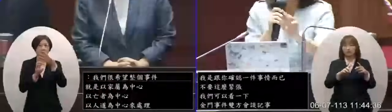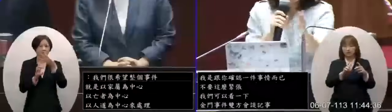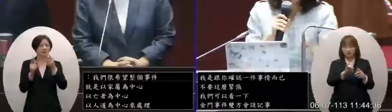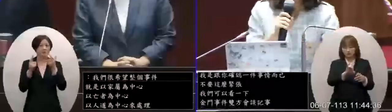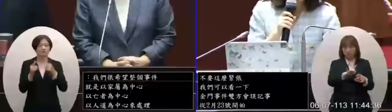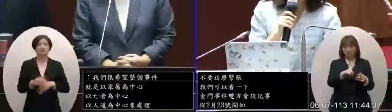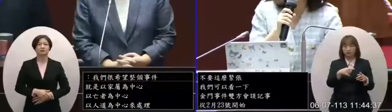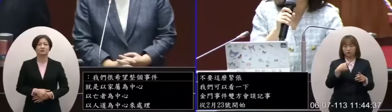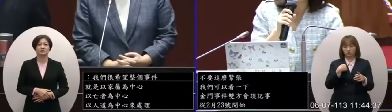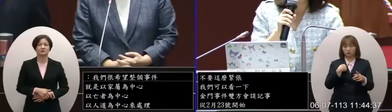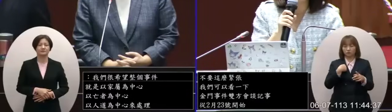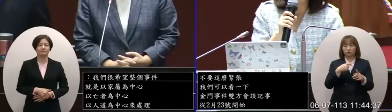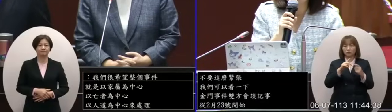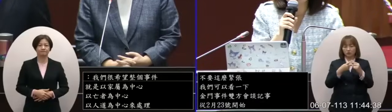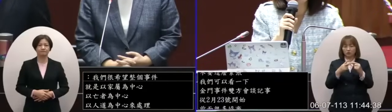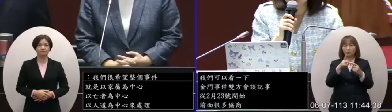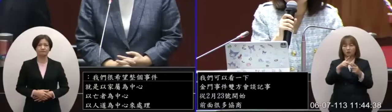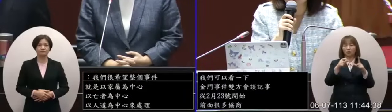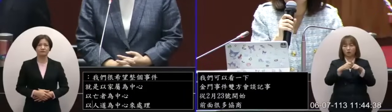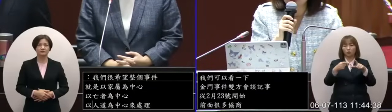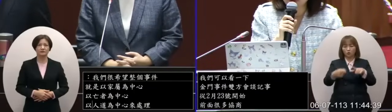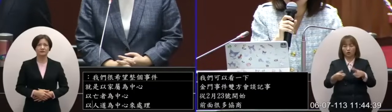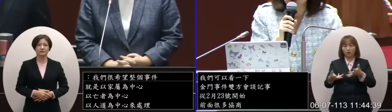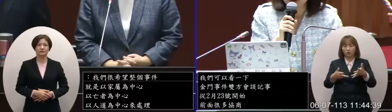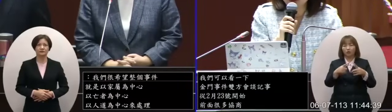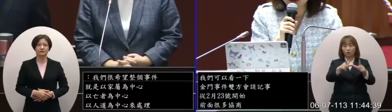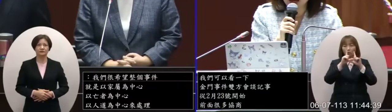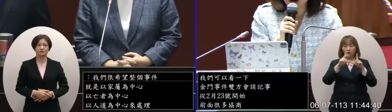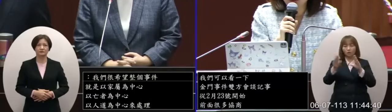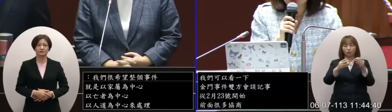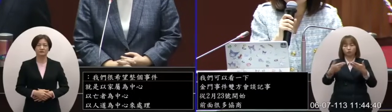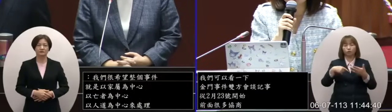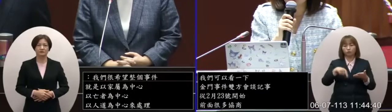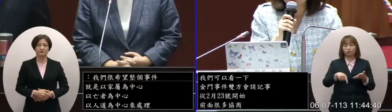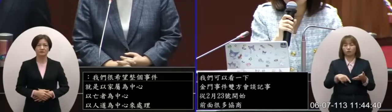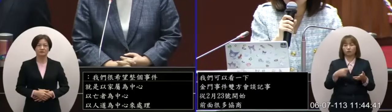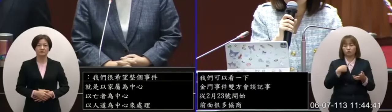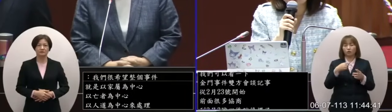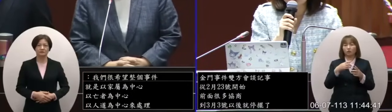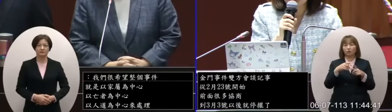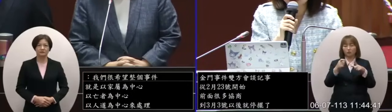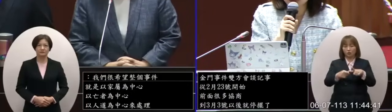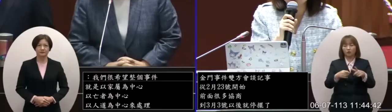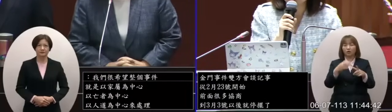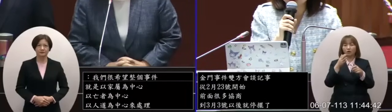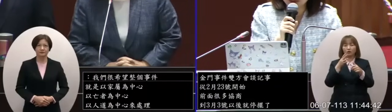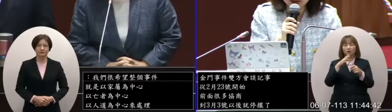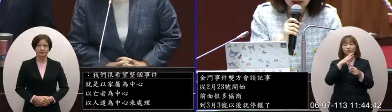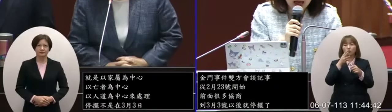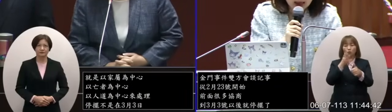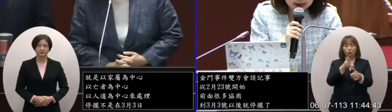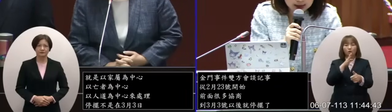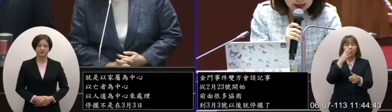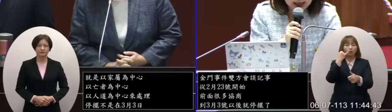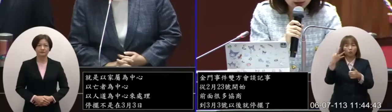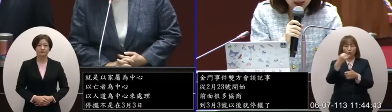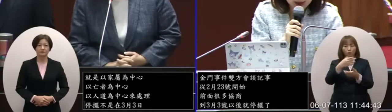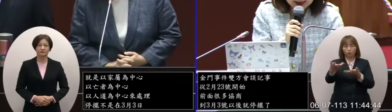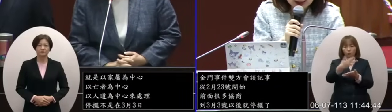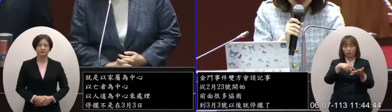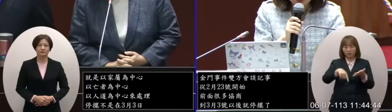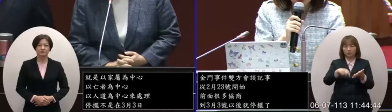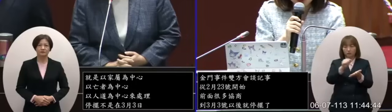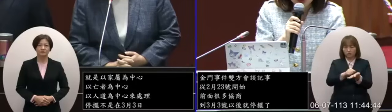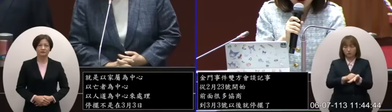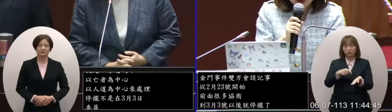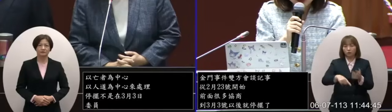14号，这是我跟你们公开所知，你们回复给我的资料，这是我们公开向海巡署所知的资料上